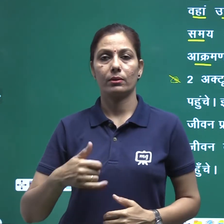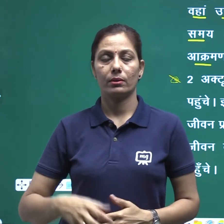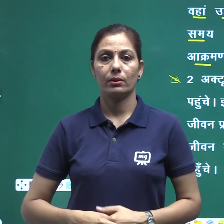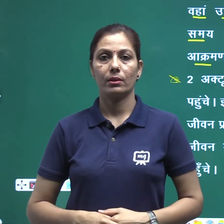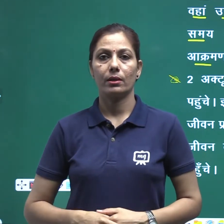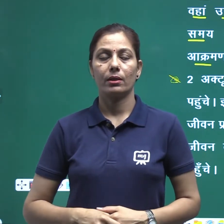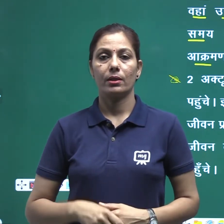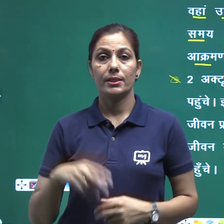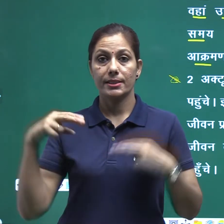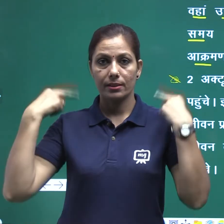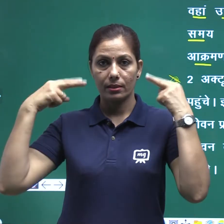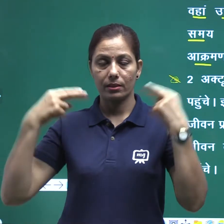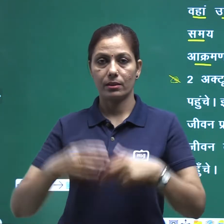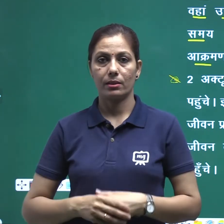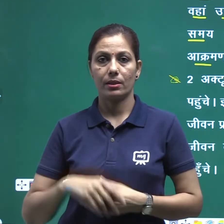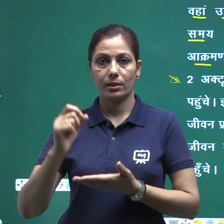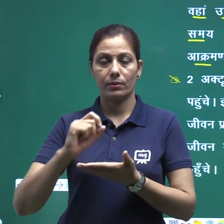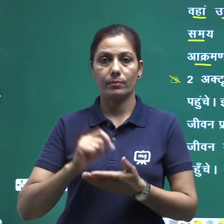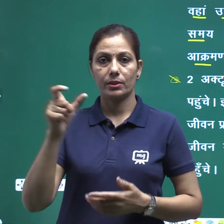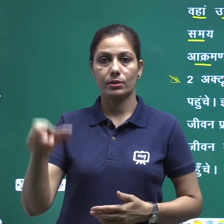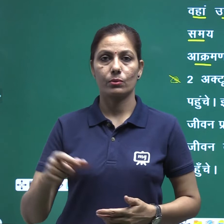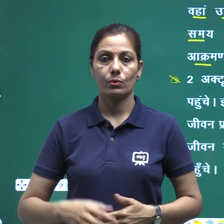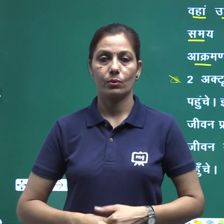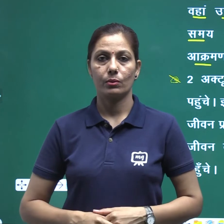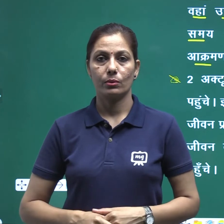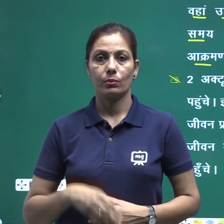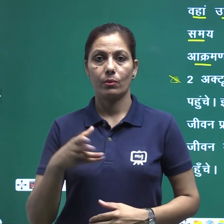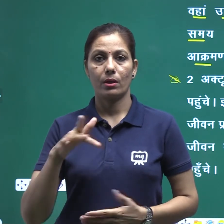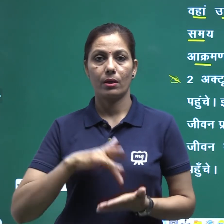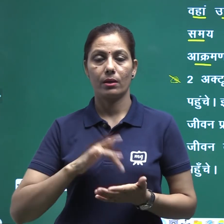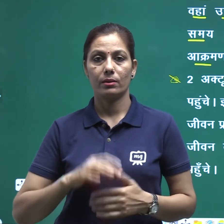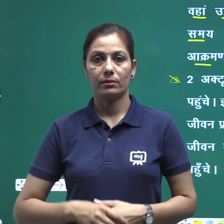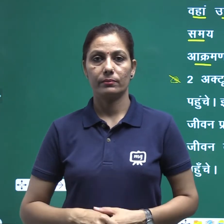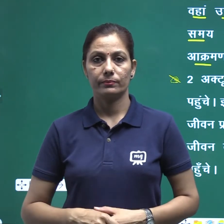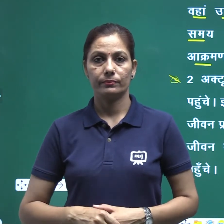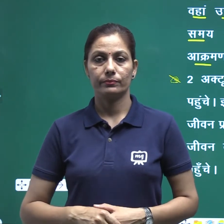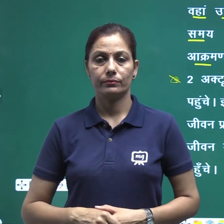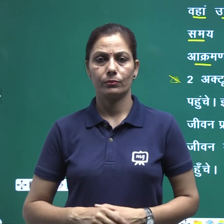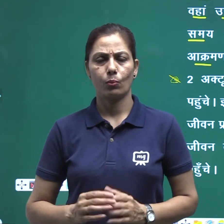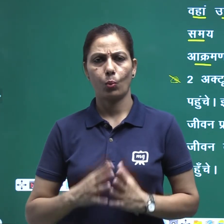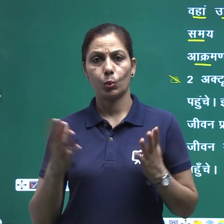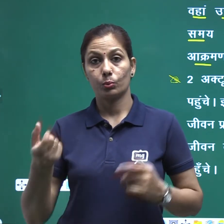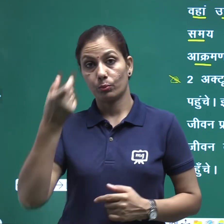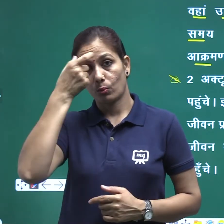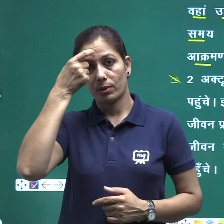इस कारण लेखक को वहाँ कई समस्याएं